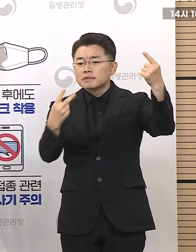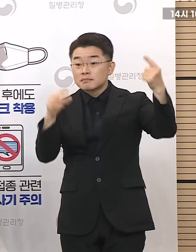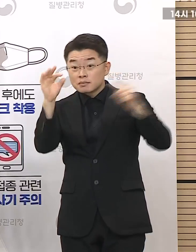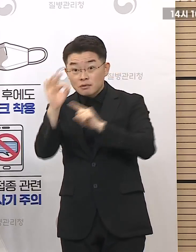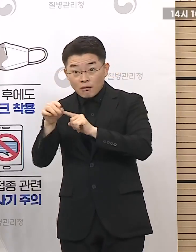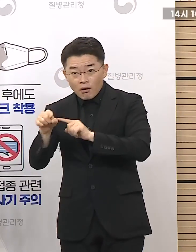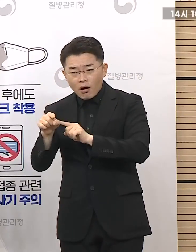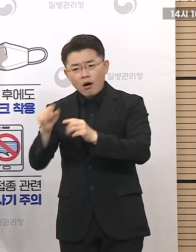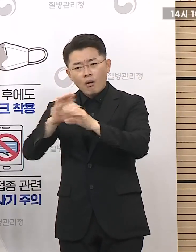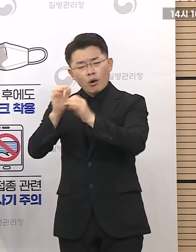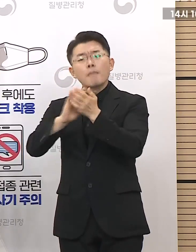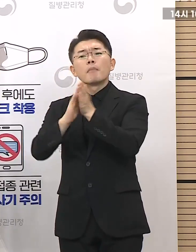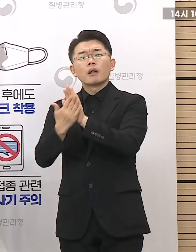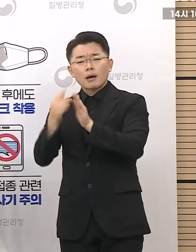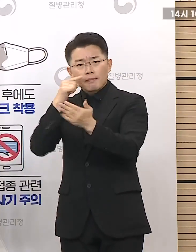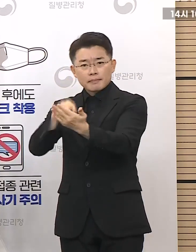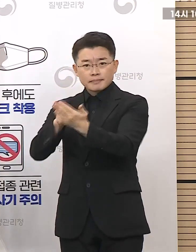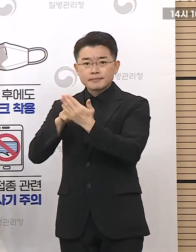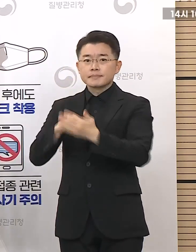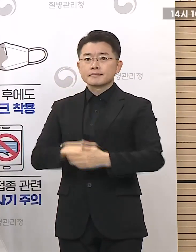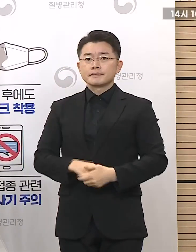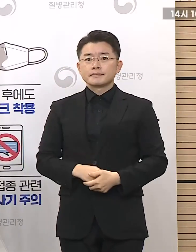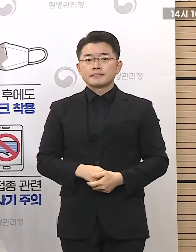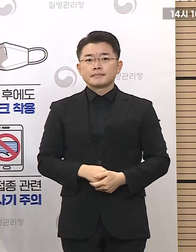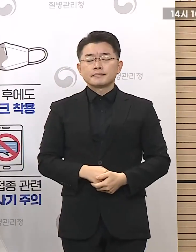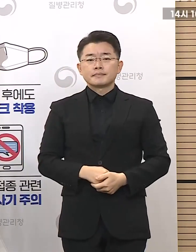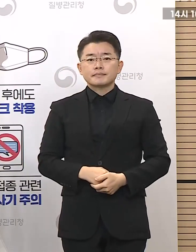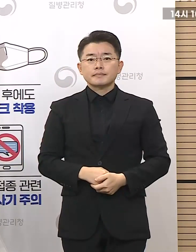82.6%에서 주요 변이가 확인되었습니다.